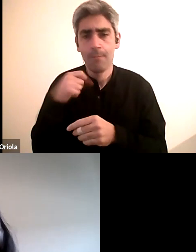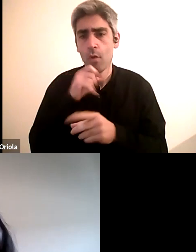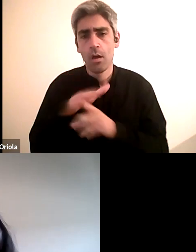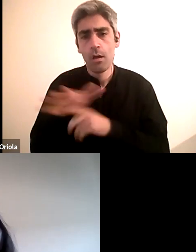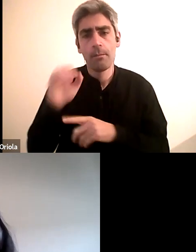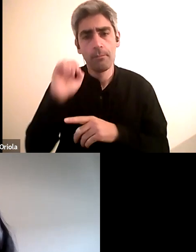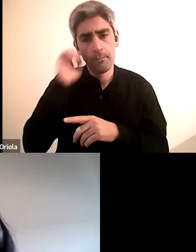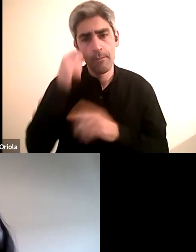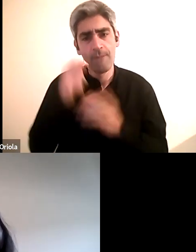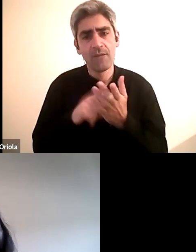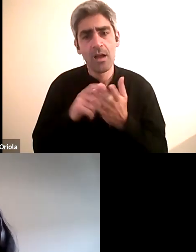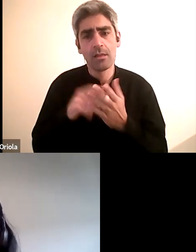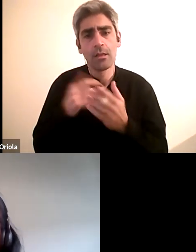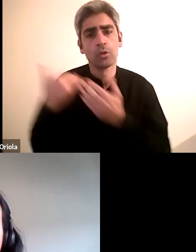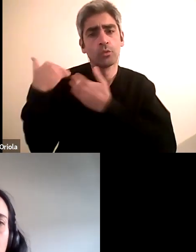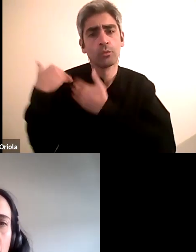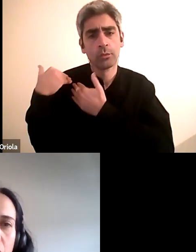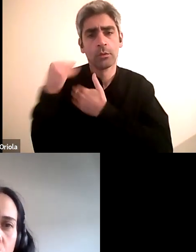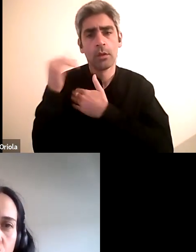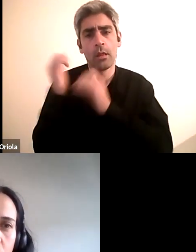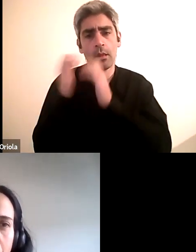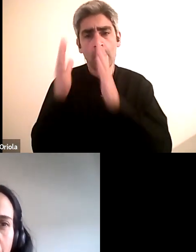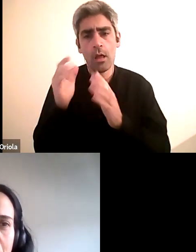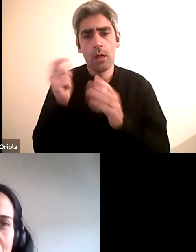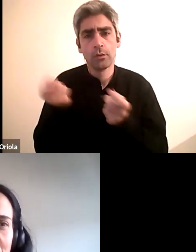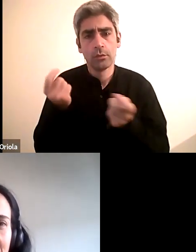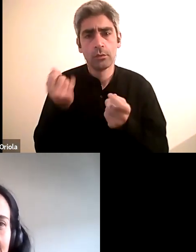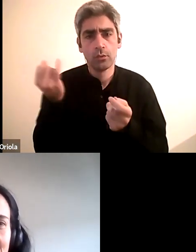uma maior falta de responsabilização das entidades e organismos?